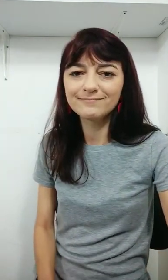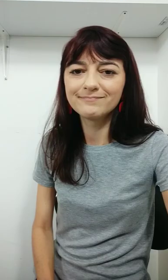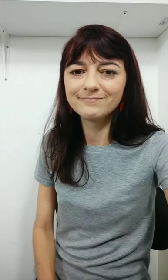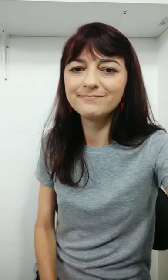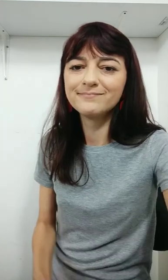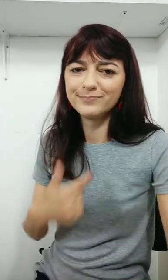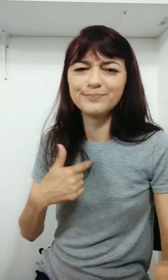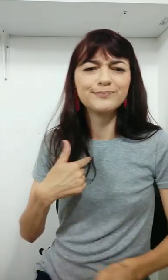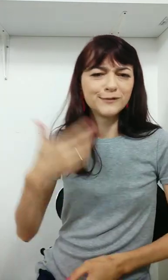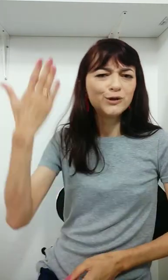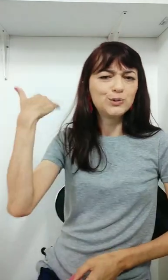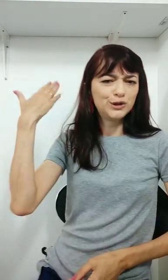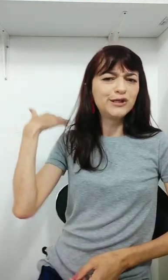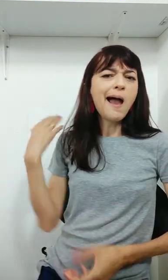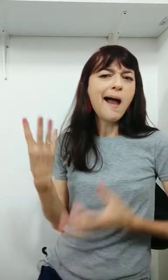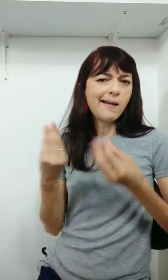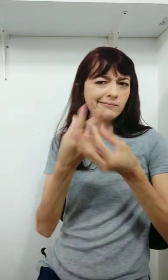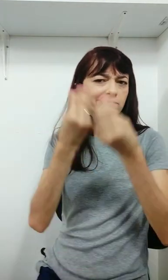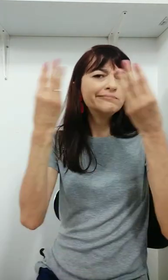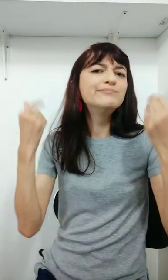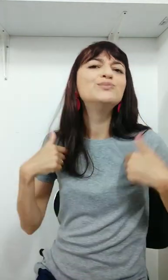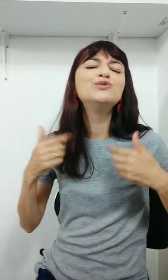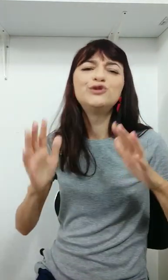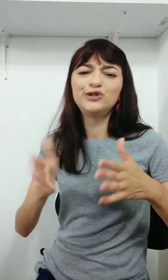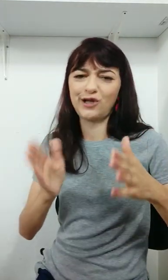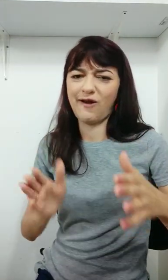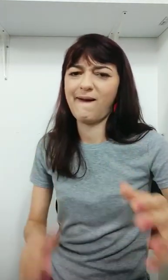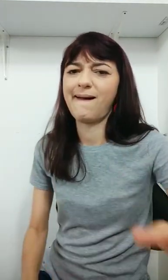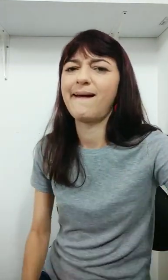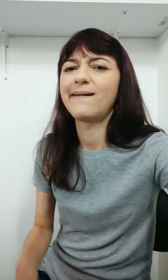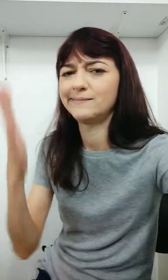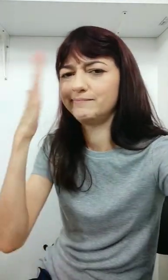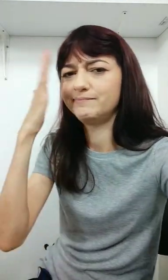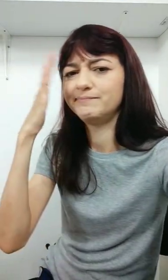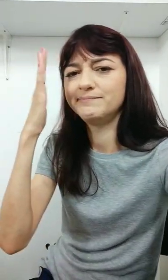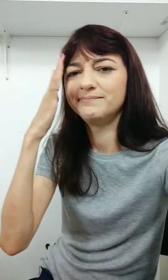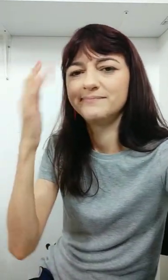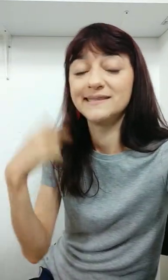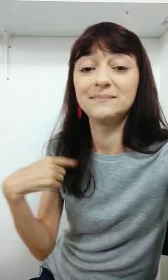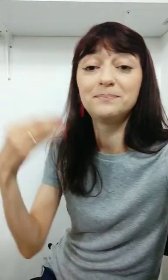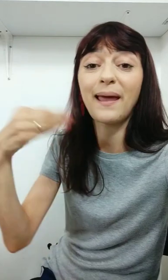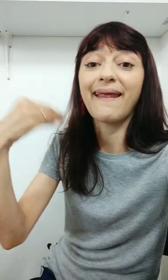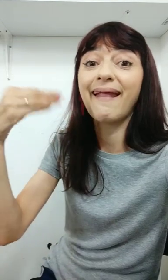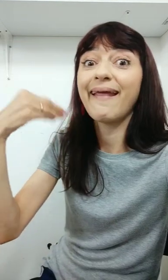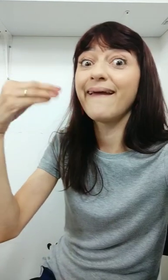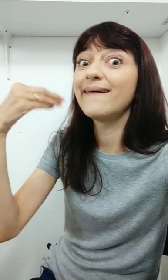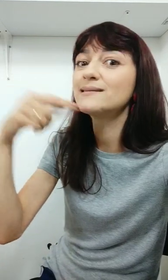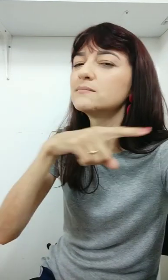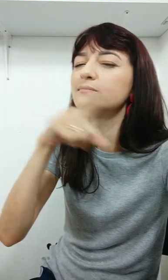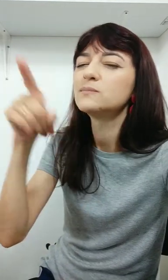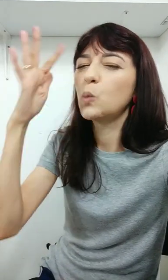de valorizar também os surdos que contribuem no seu dia a dia, porque eu já vi isso acontecer várias vezes, tá bom?